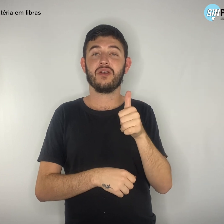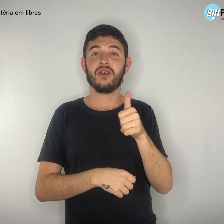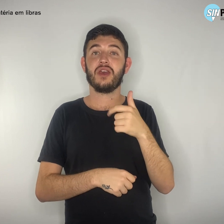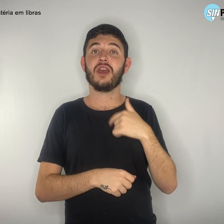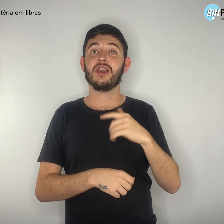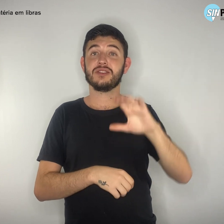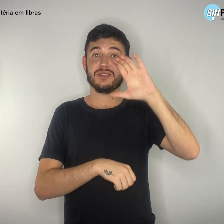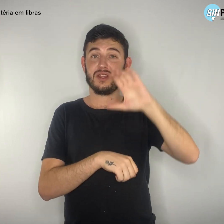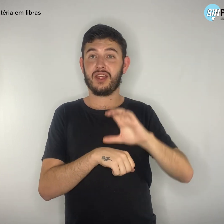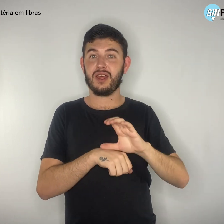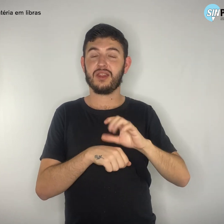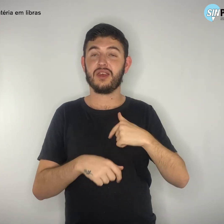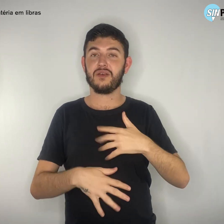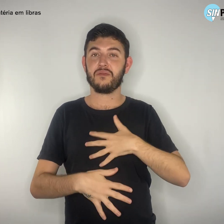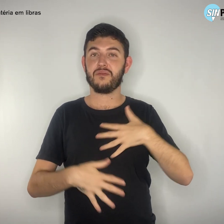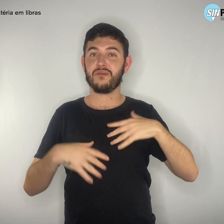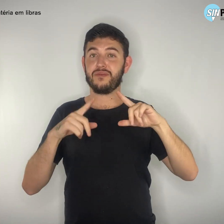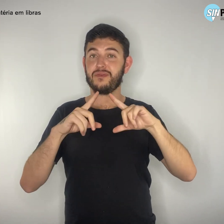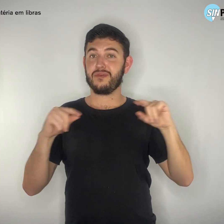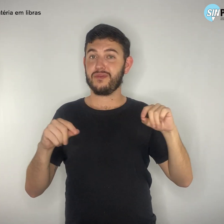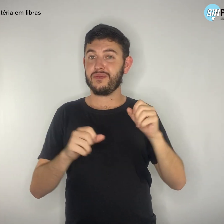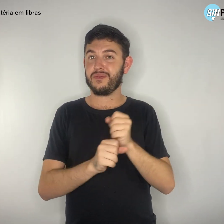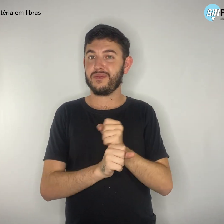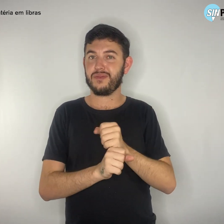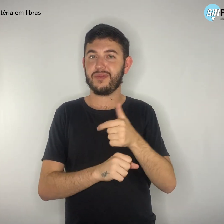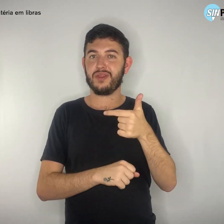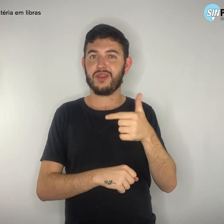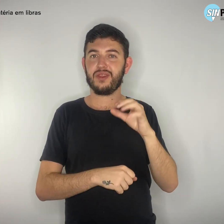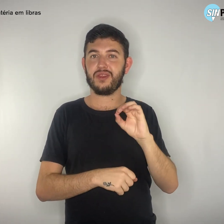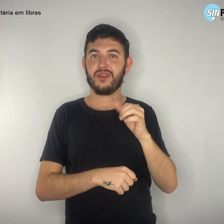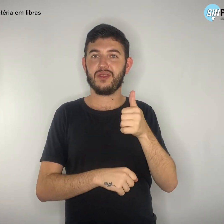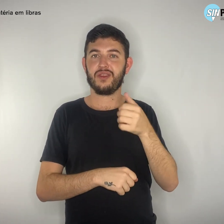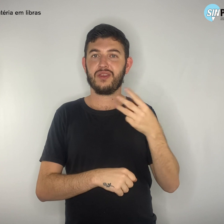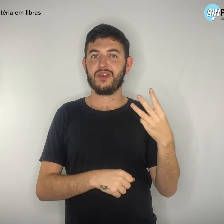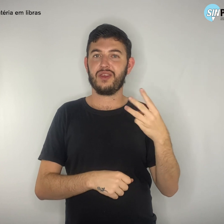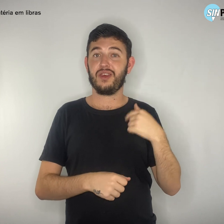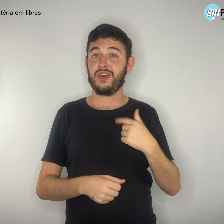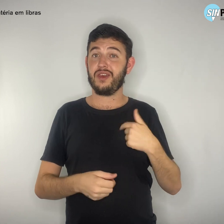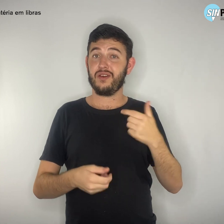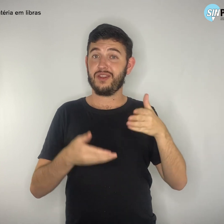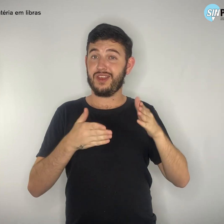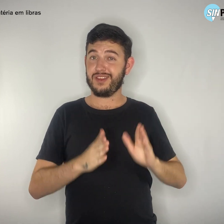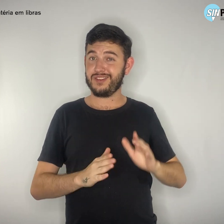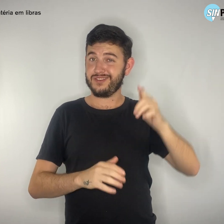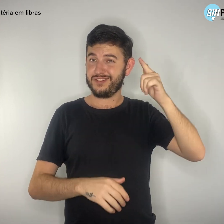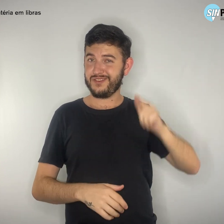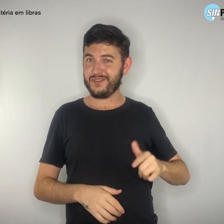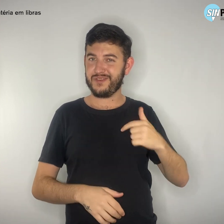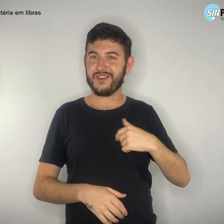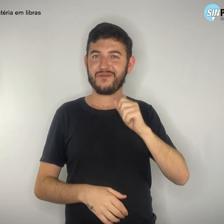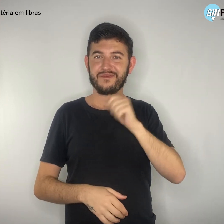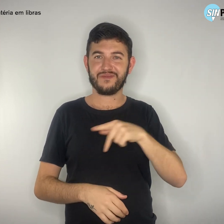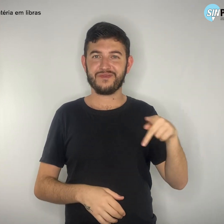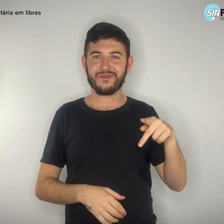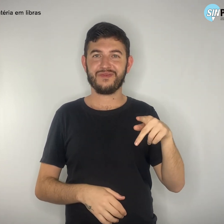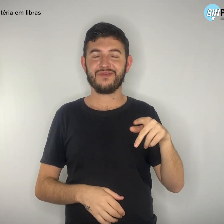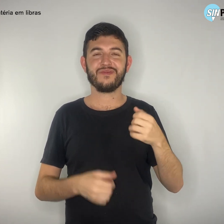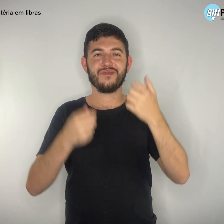Se eu nascesse outra vez, seria professora, disse Holanda ao Simpro.